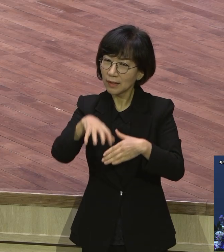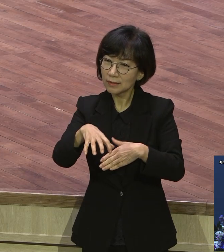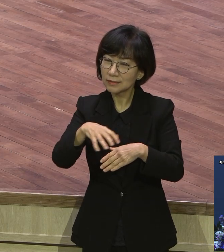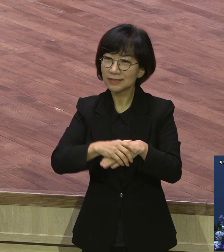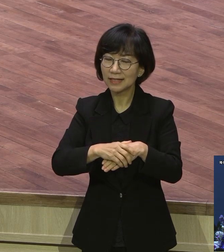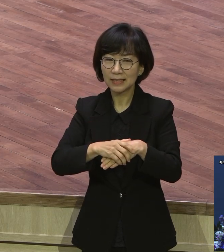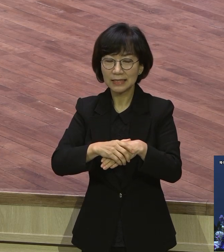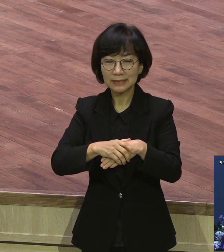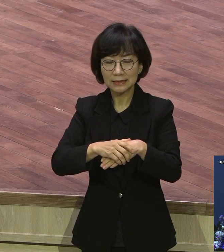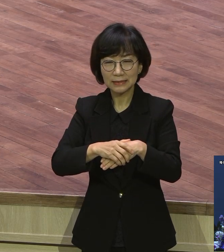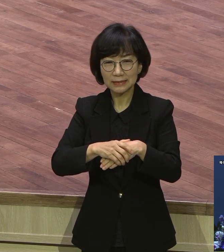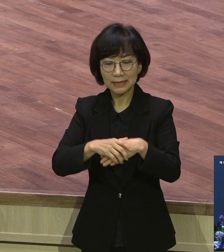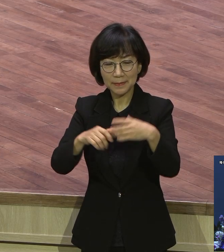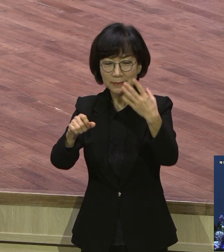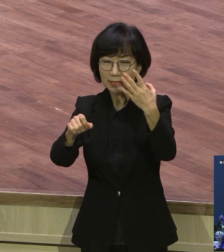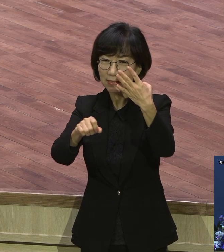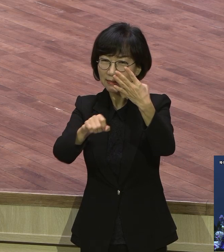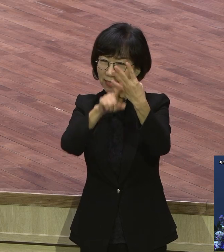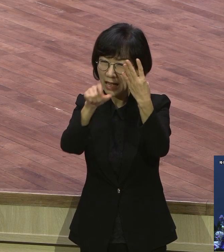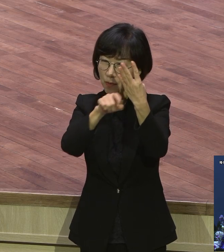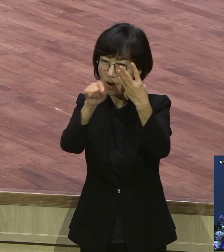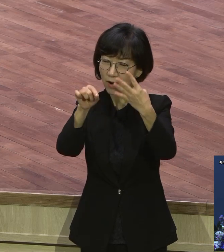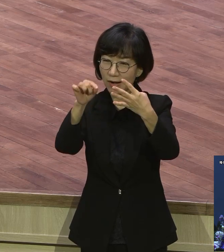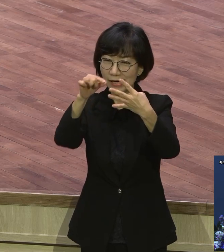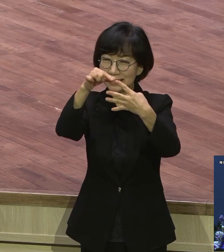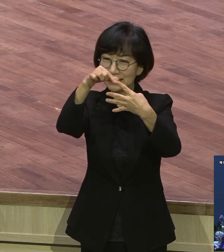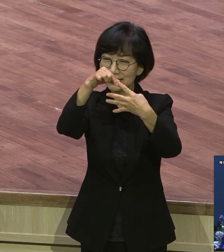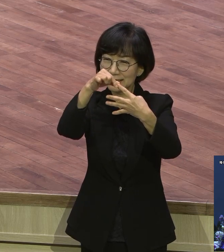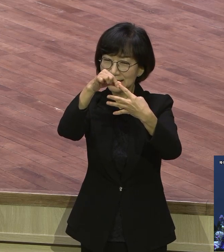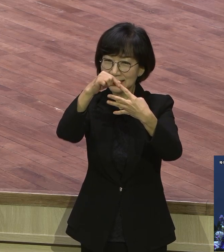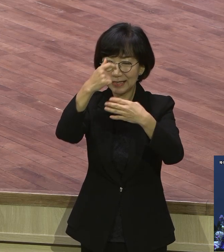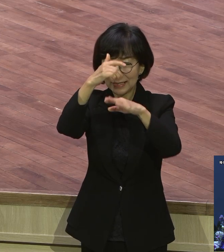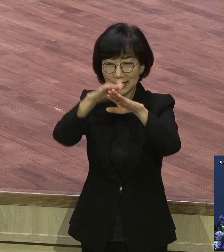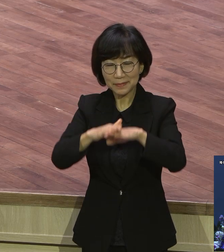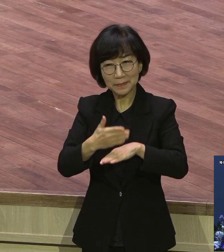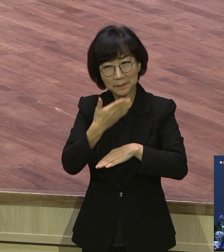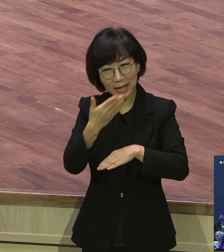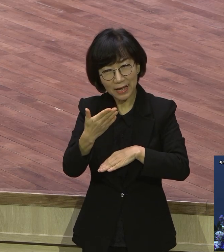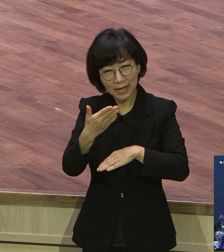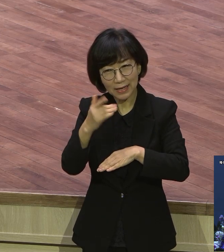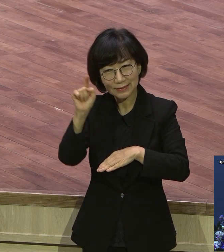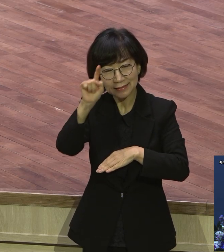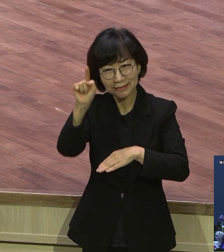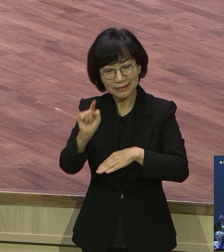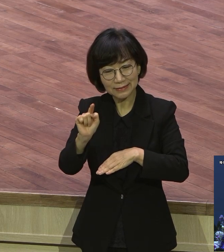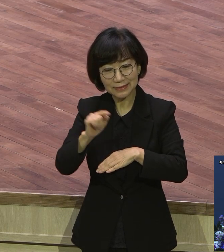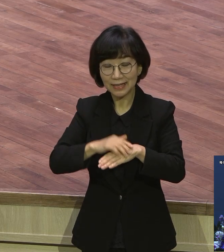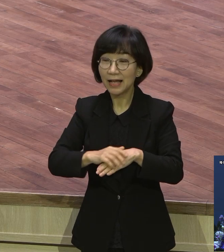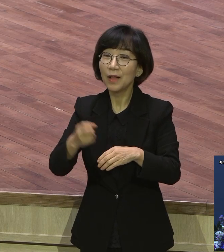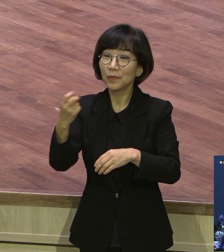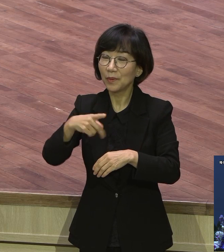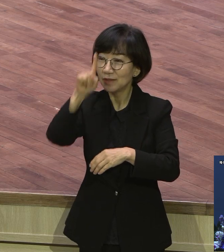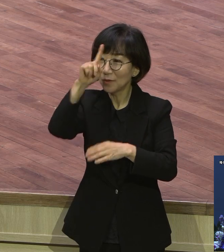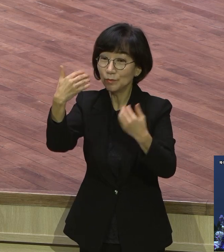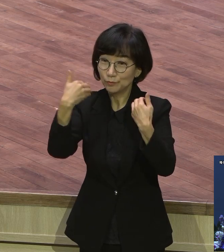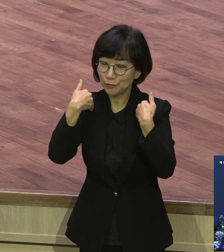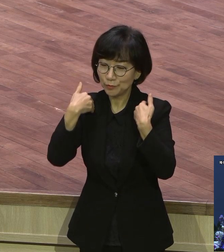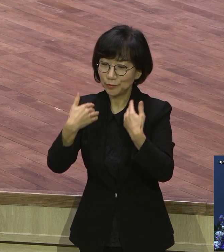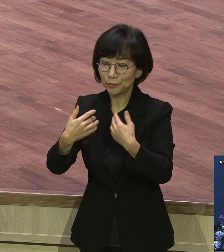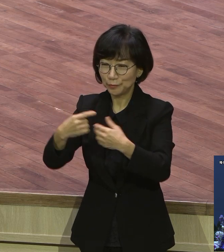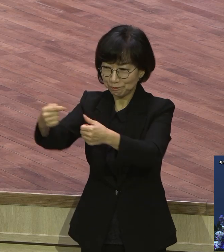다음 주부터 예배를 들을 수 있지 않겠나 생각이 드는데 국가 정책에 따라서 같이 또 순응해야